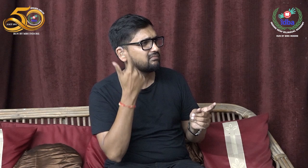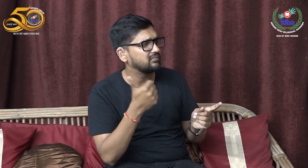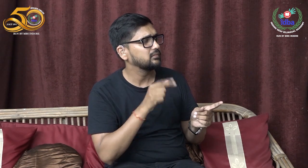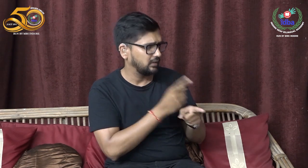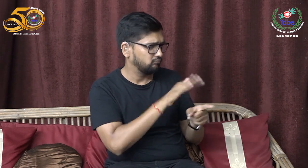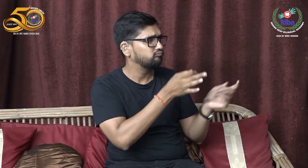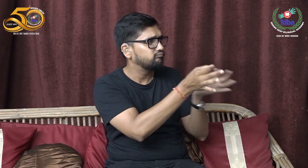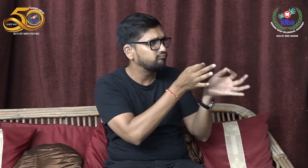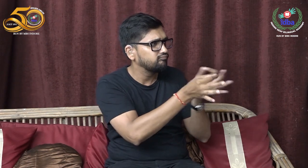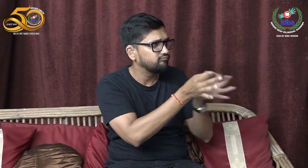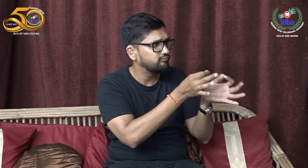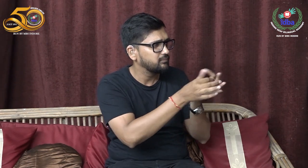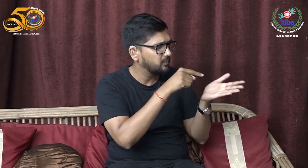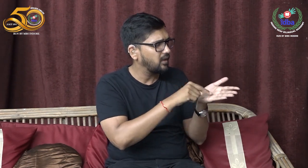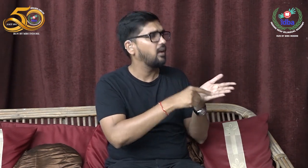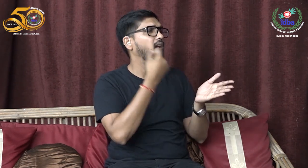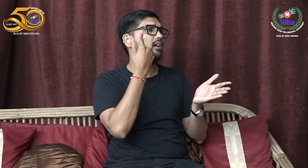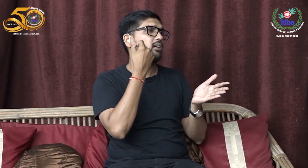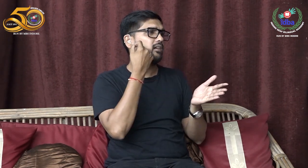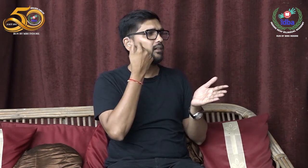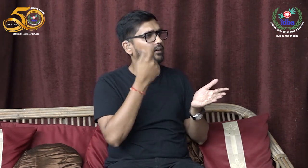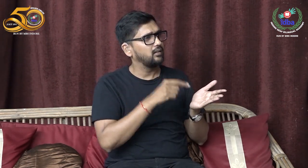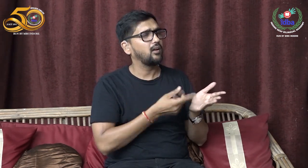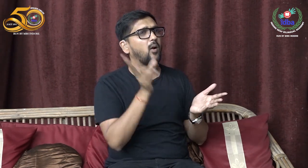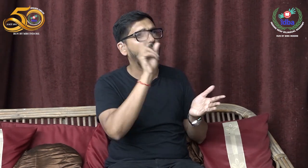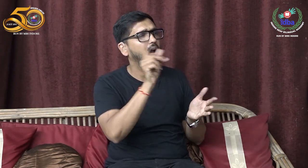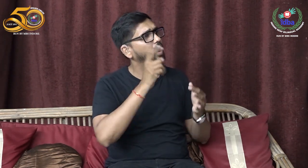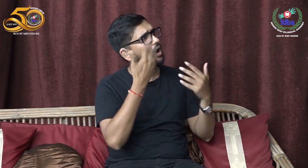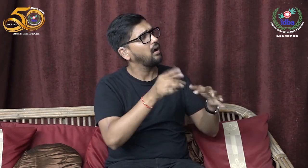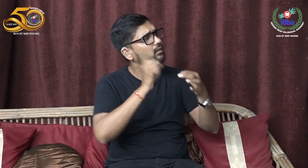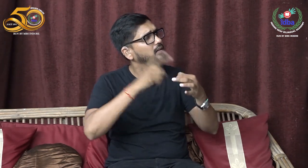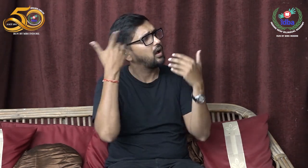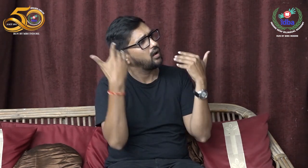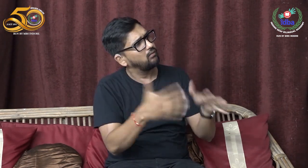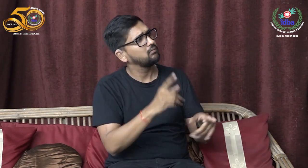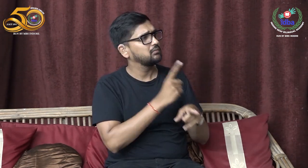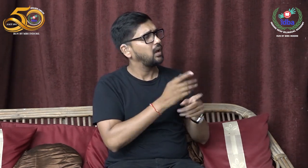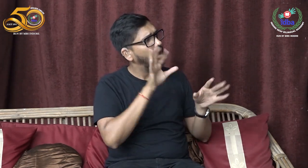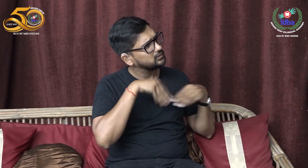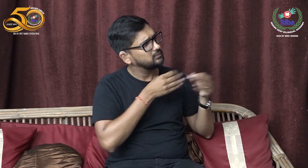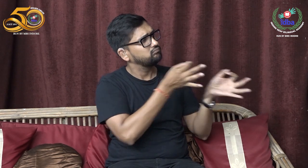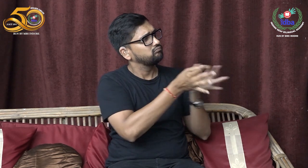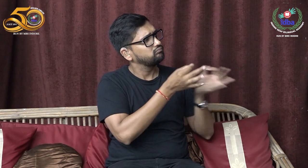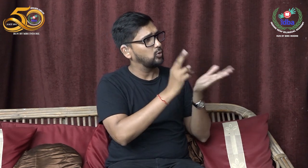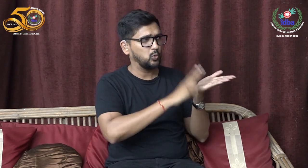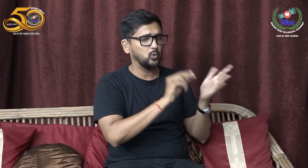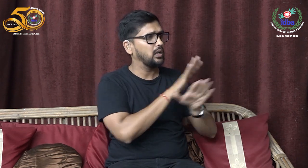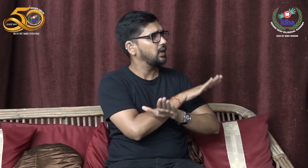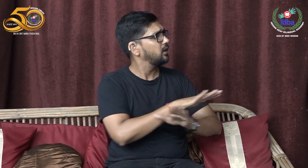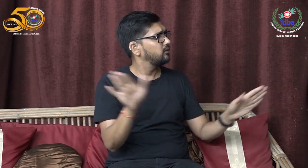वर्ड है उसका मतलब मुझे समझ नहीं आता, तो कोई टीचर जो है हर चीज़ समझाते थे। वो चीज़ जो है मुझे बार बार, कितनी भी बार आप पूछो, कितने भी बार सवाल करो, वो समझाते। कभी